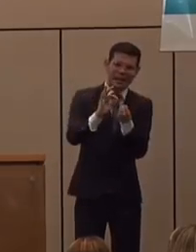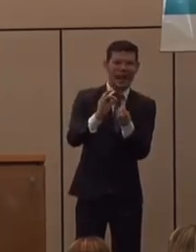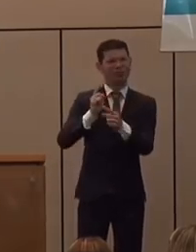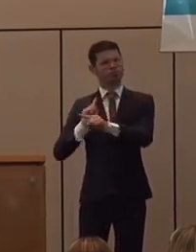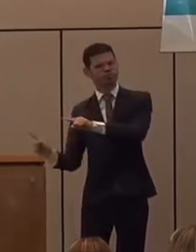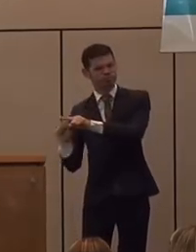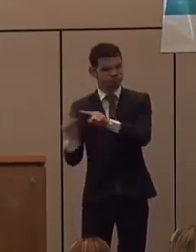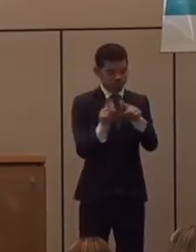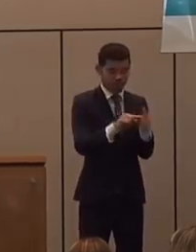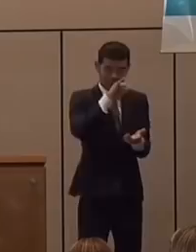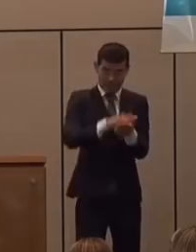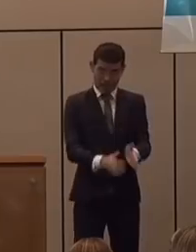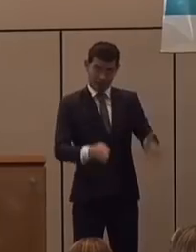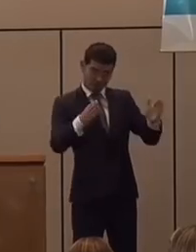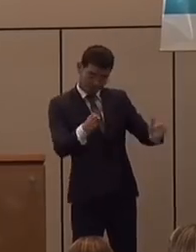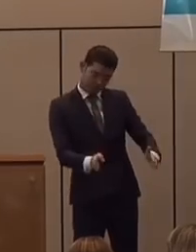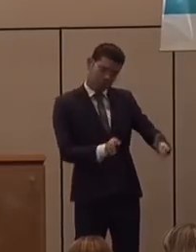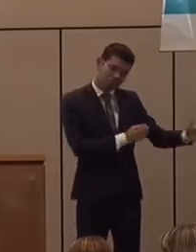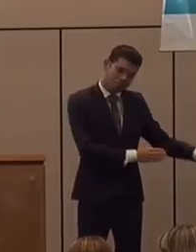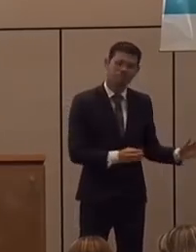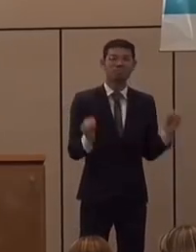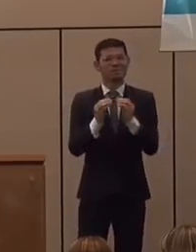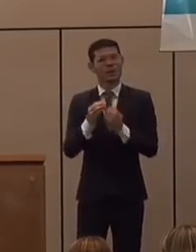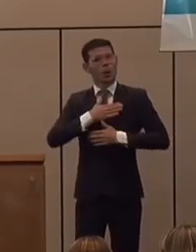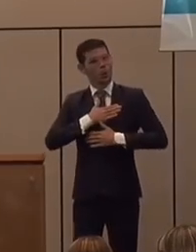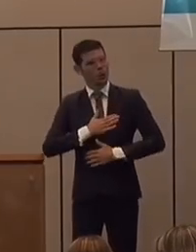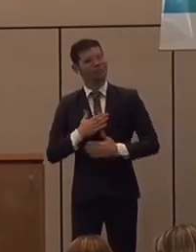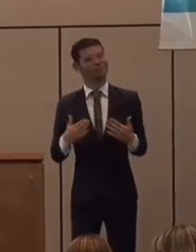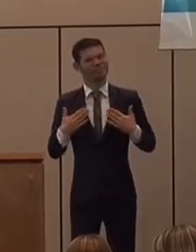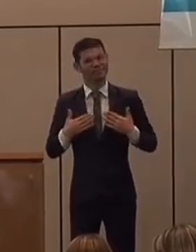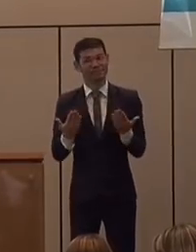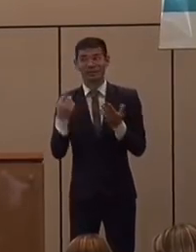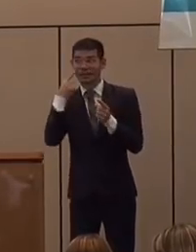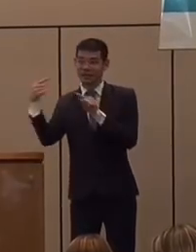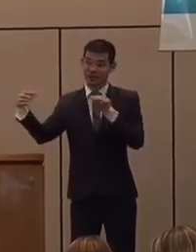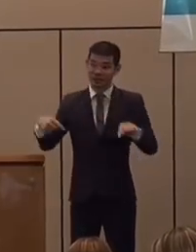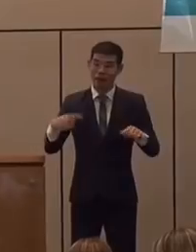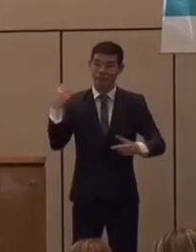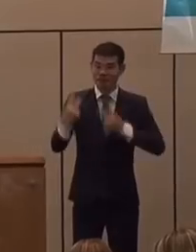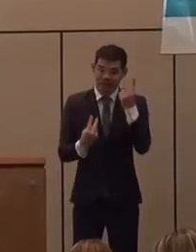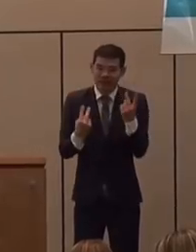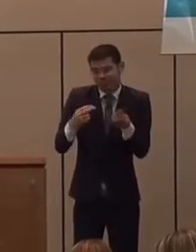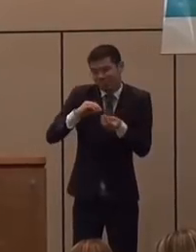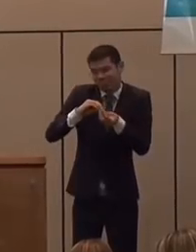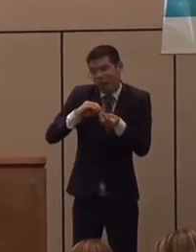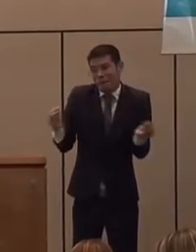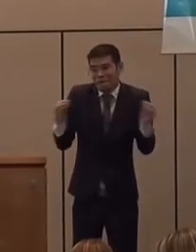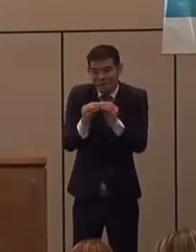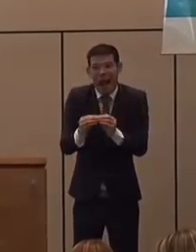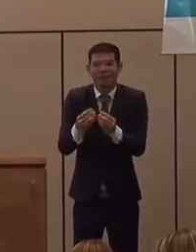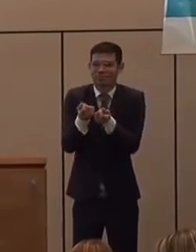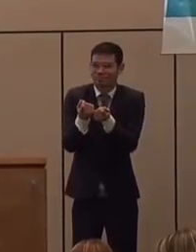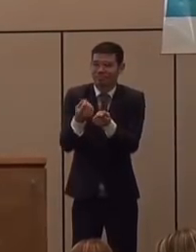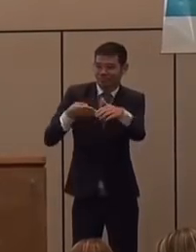lo otro que nos complace mucho es que atado al número de visitantes tiene mayor contribución en divisas al país por eso es el